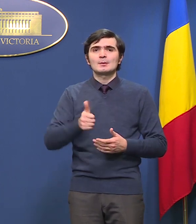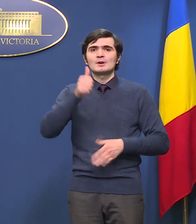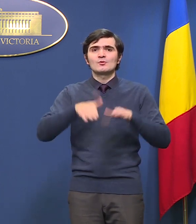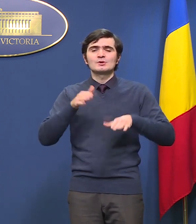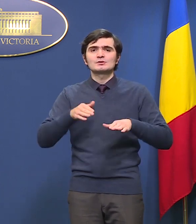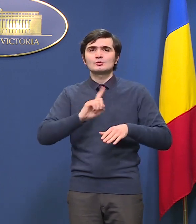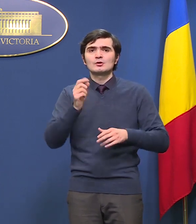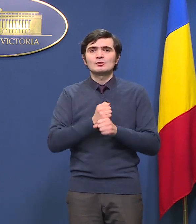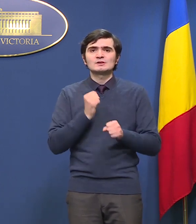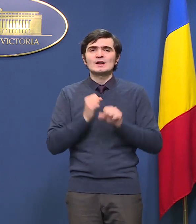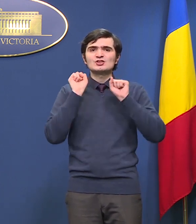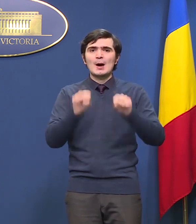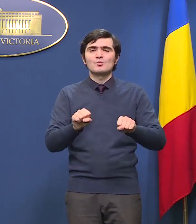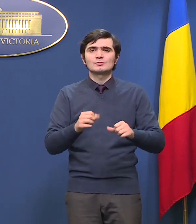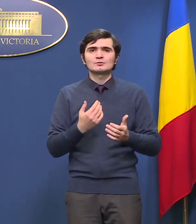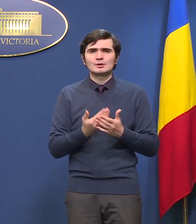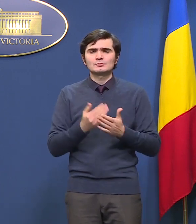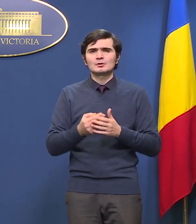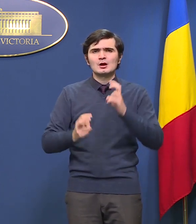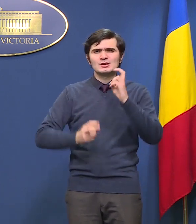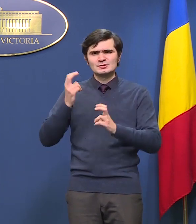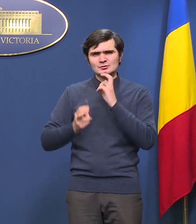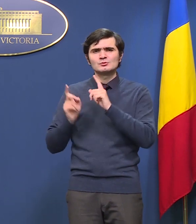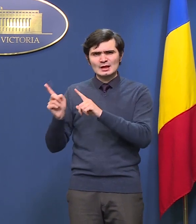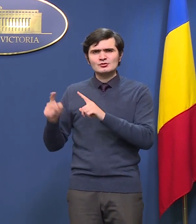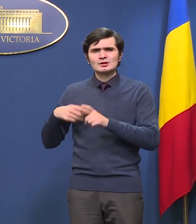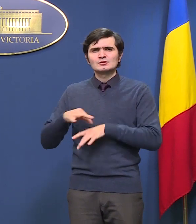exista abuzuri, pentru că în spatele instituțiilor sunt oameni totuși?